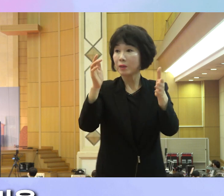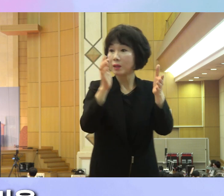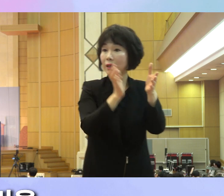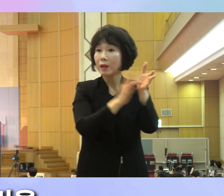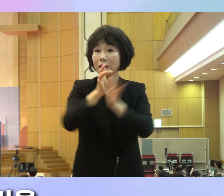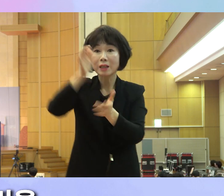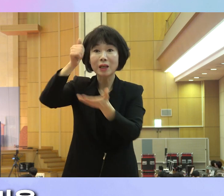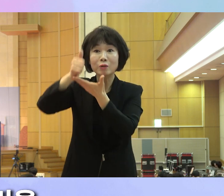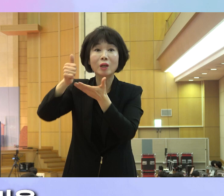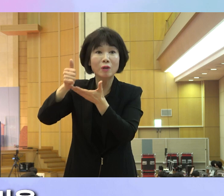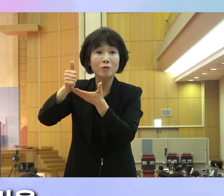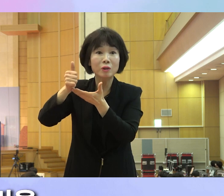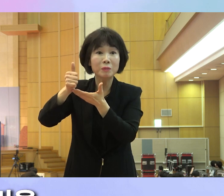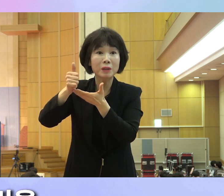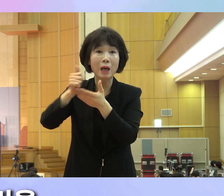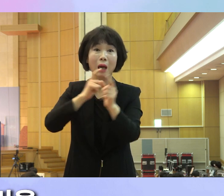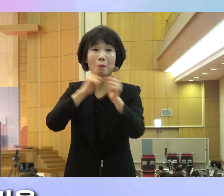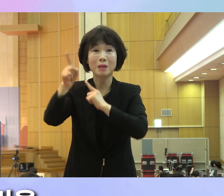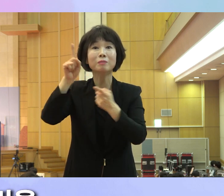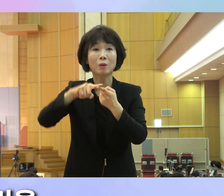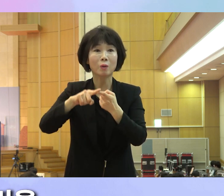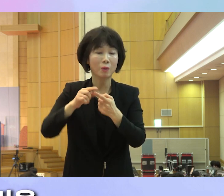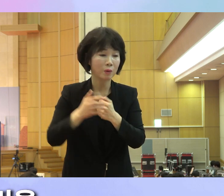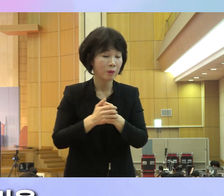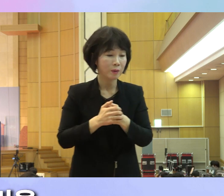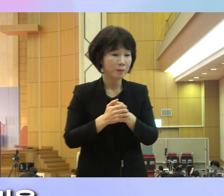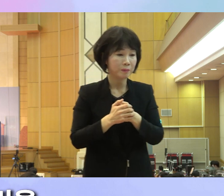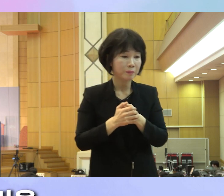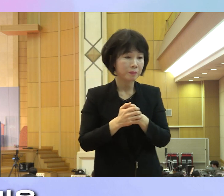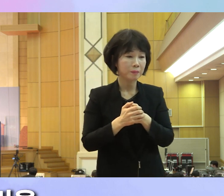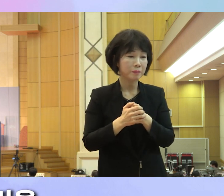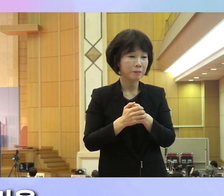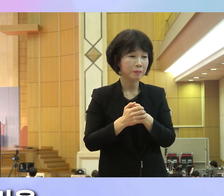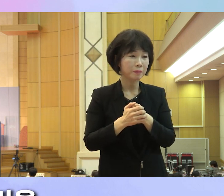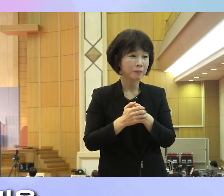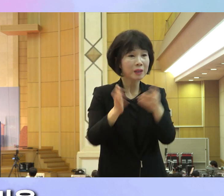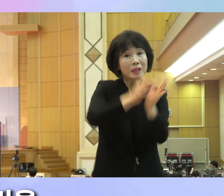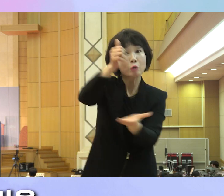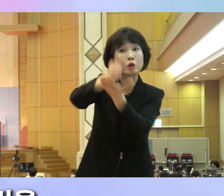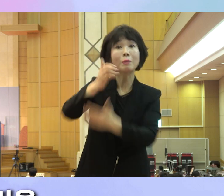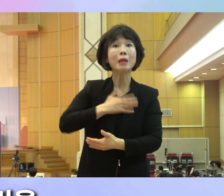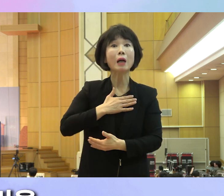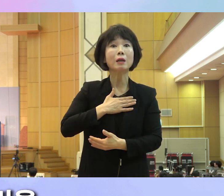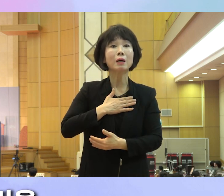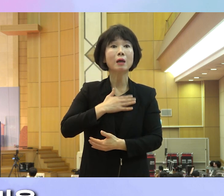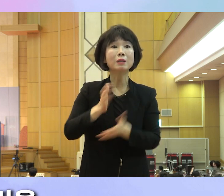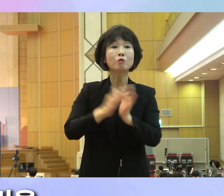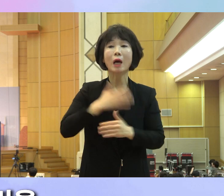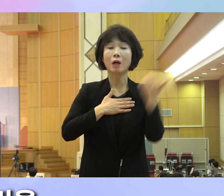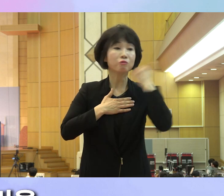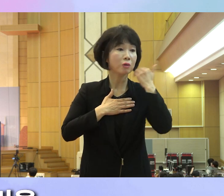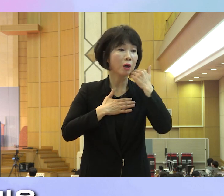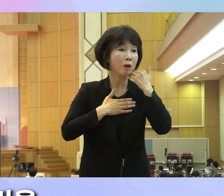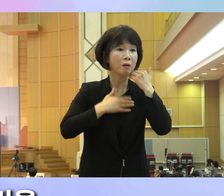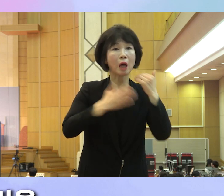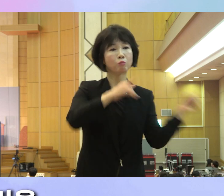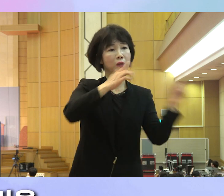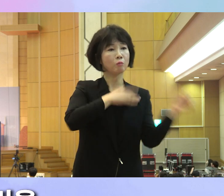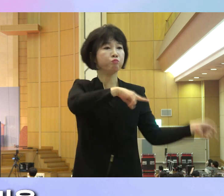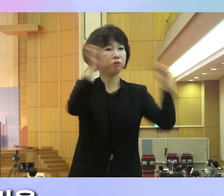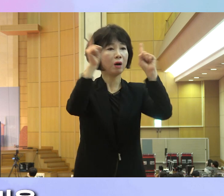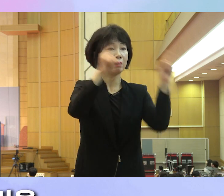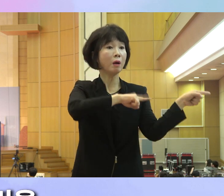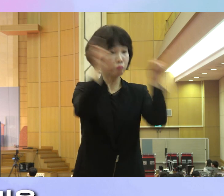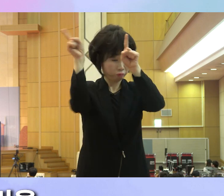예수님은 요한복음 11장 25절부터 27절의 말씀 보니까 나는 부활이라고 말씀했습니다.